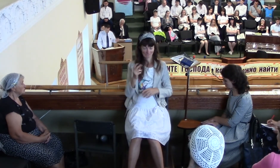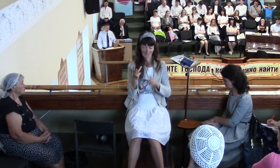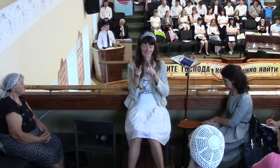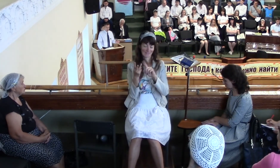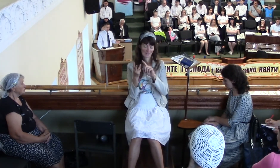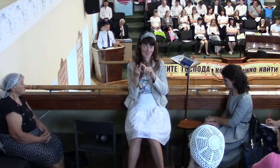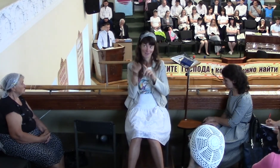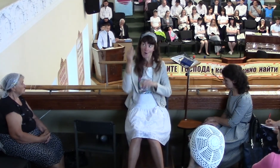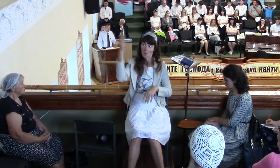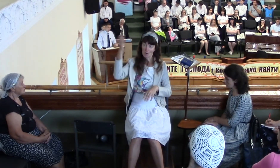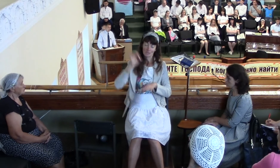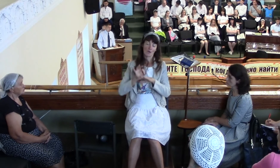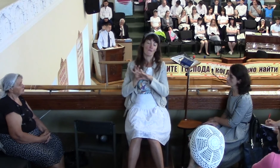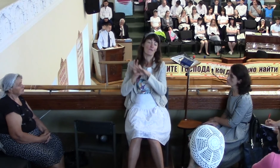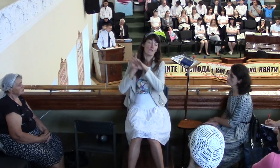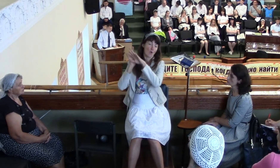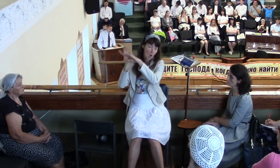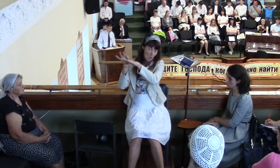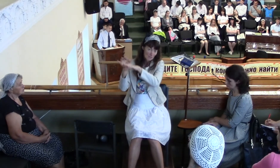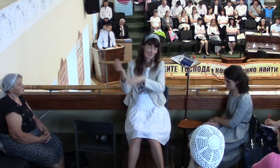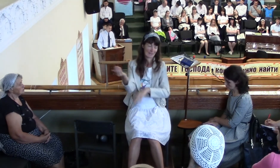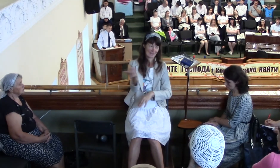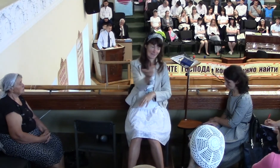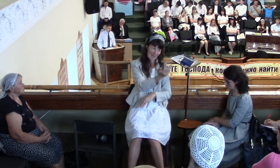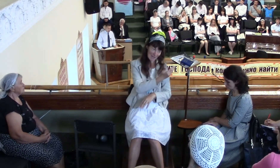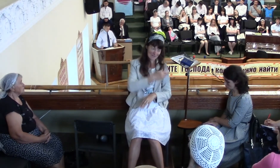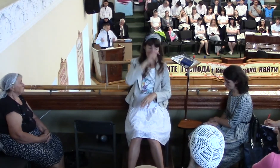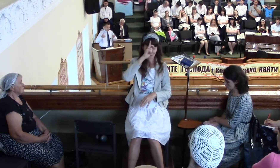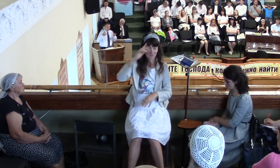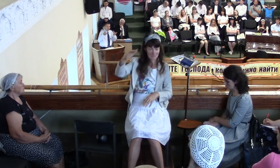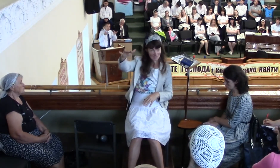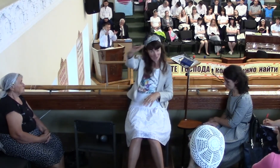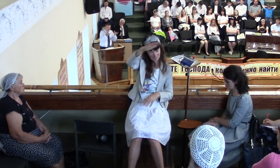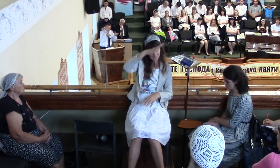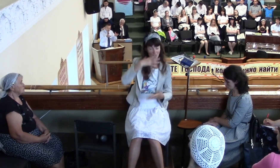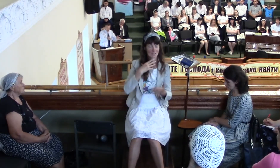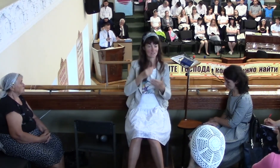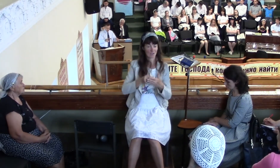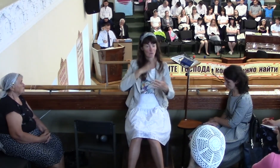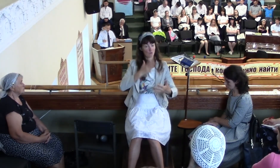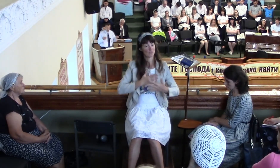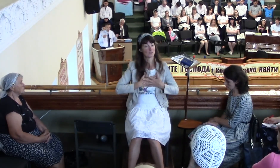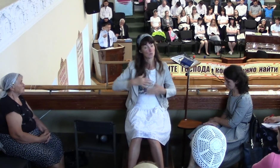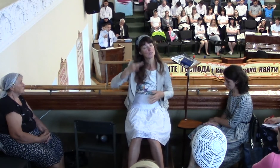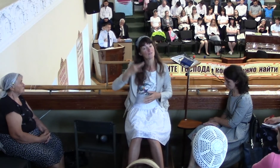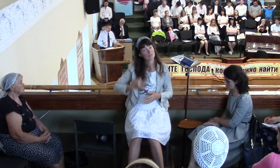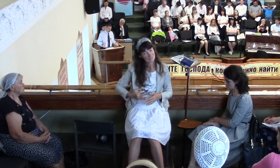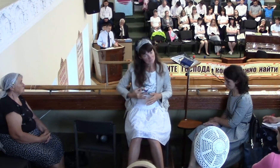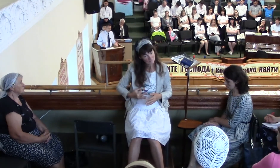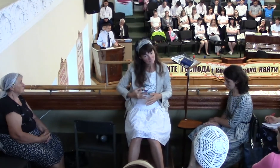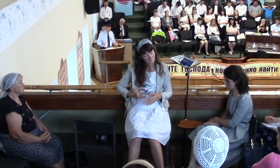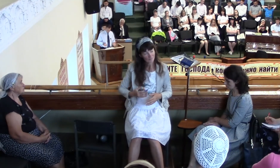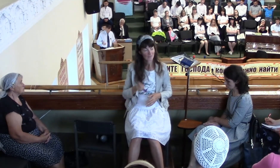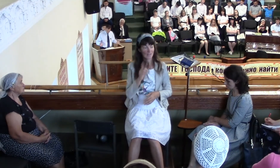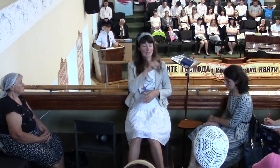в царство возлюбленного Сына Своего. Он поместил нас в это царство, царство